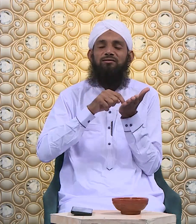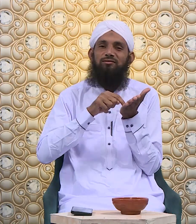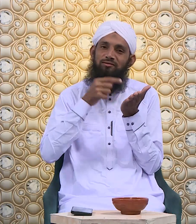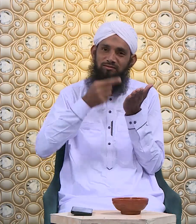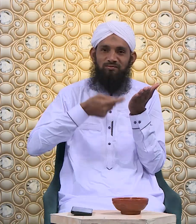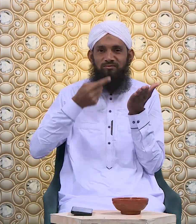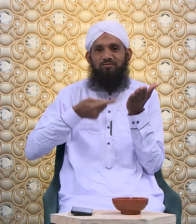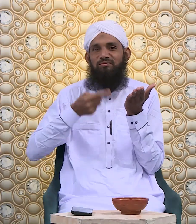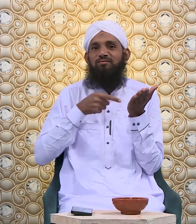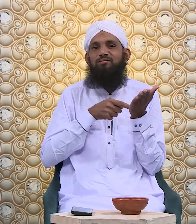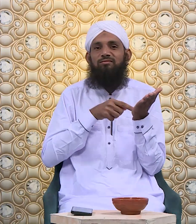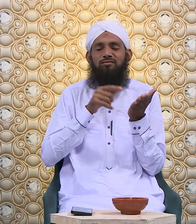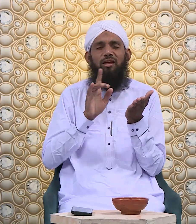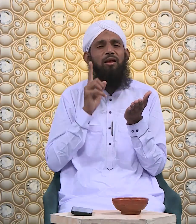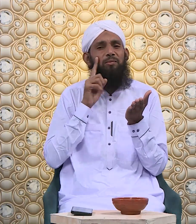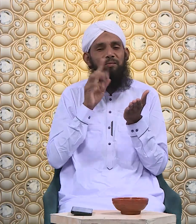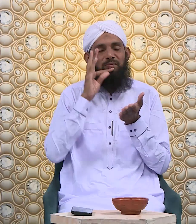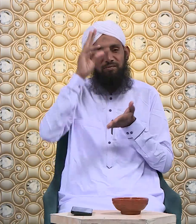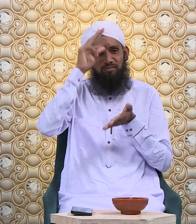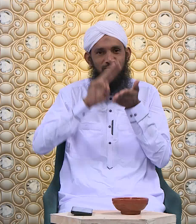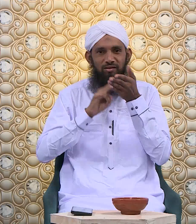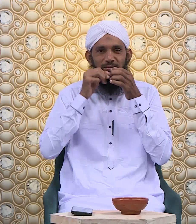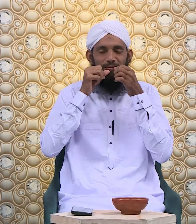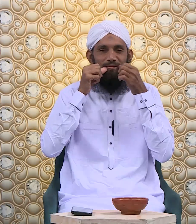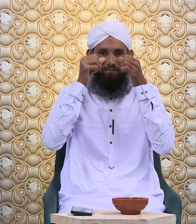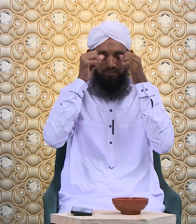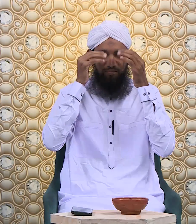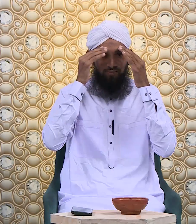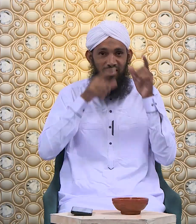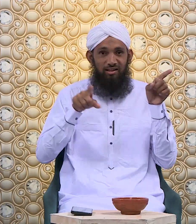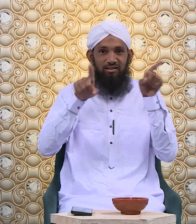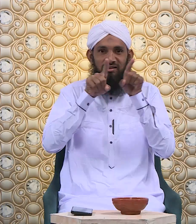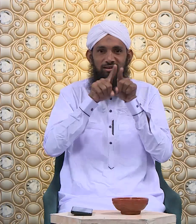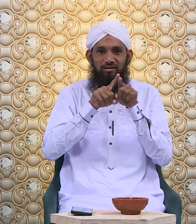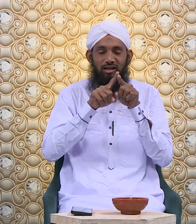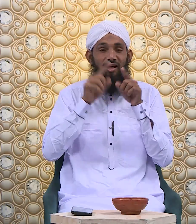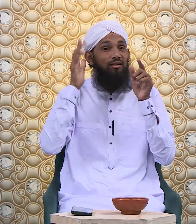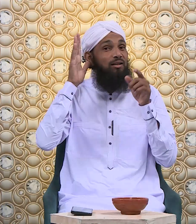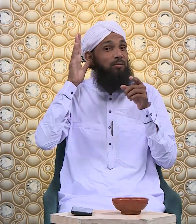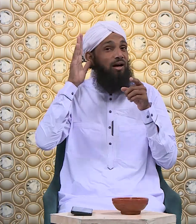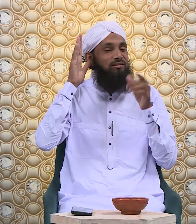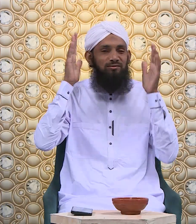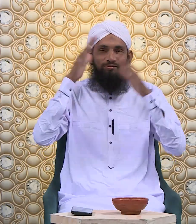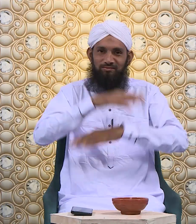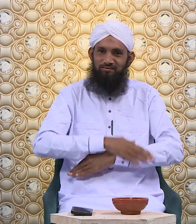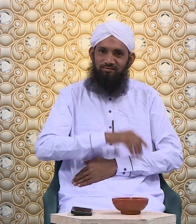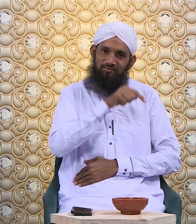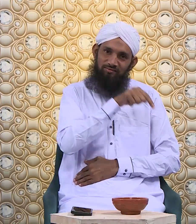کہ ایک روز ہم سرکار مدینہ صلی اللہ علیہ وآلہ وسلم کے ساتھ نماز عشاء ادا کر رہے تھے